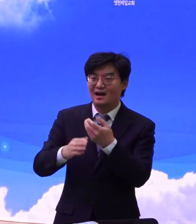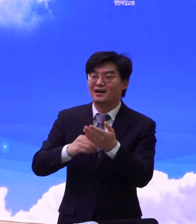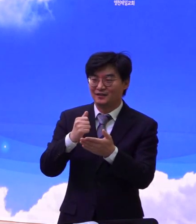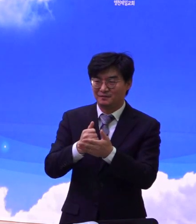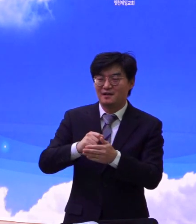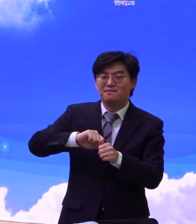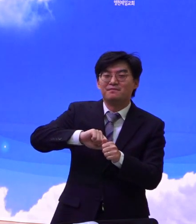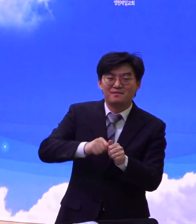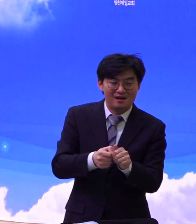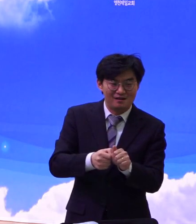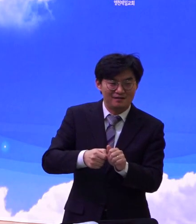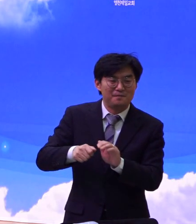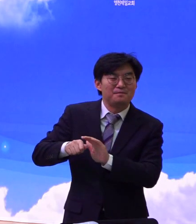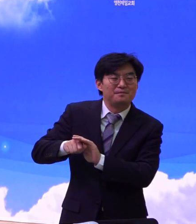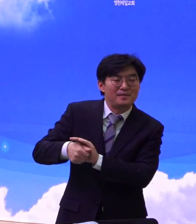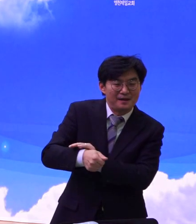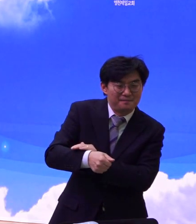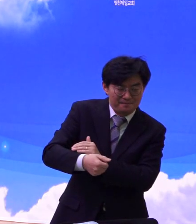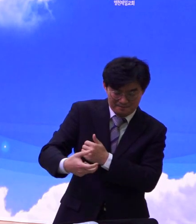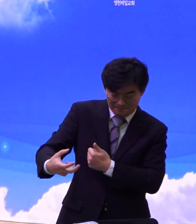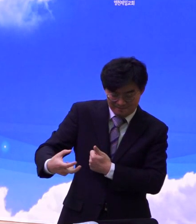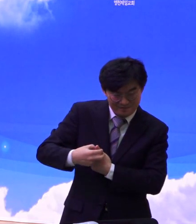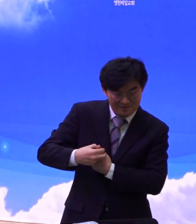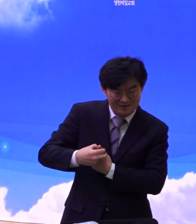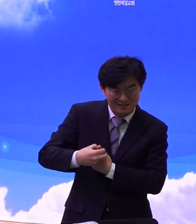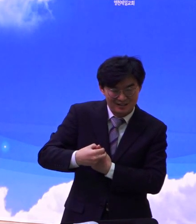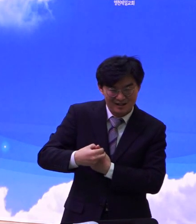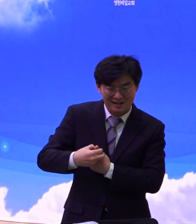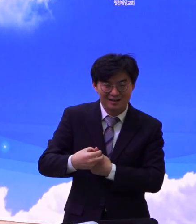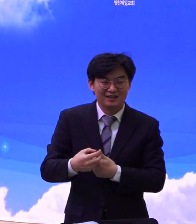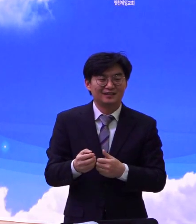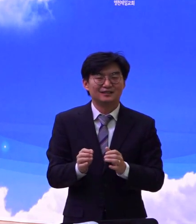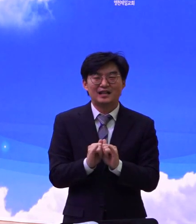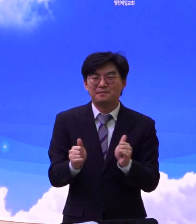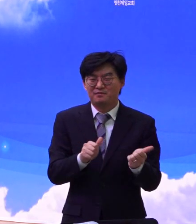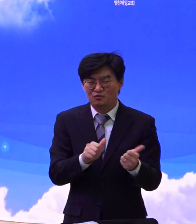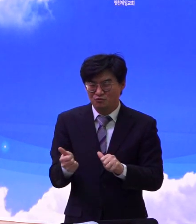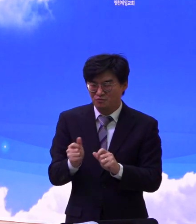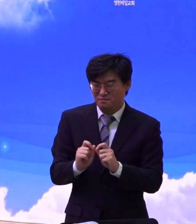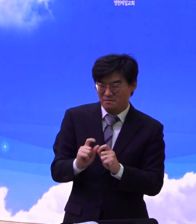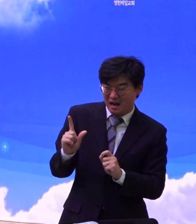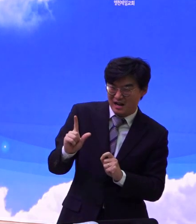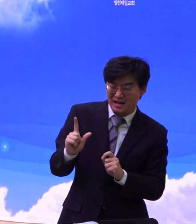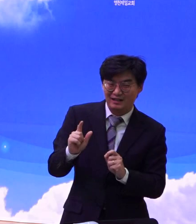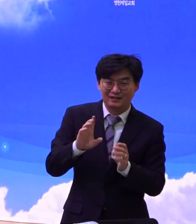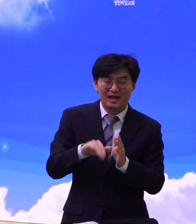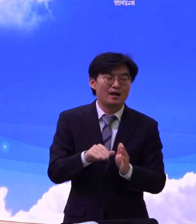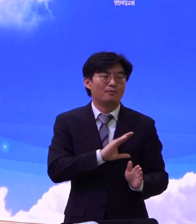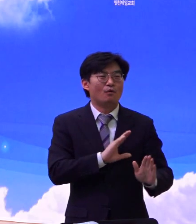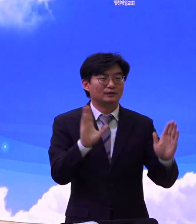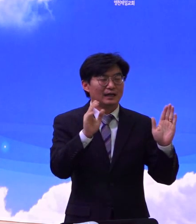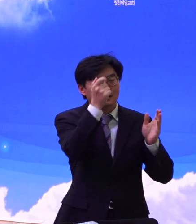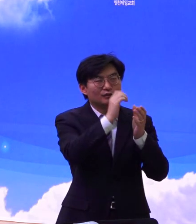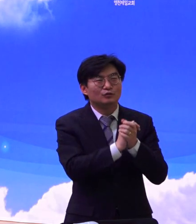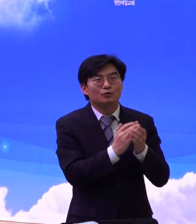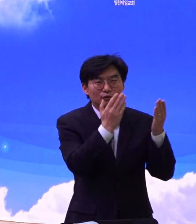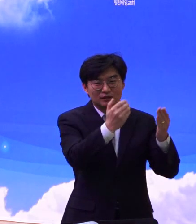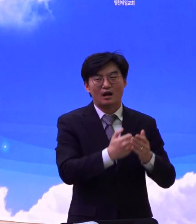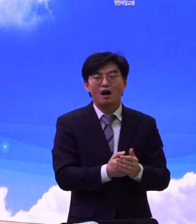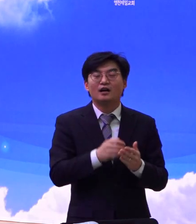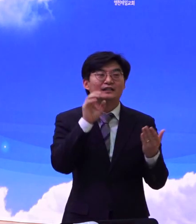사람들이 죽어가는 상황에서 모세가 하나님께 기도했을 때 하나님께서 불뱀을 모양의